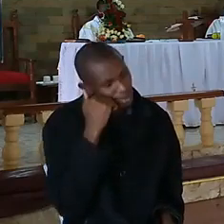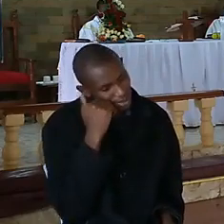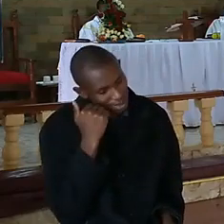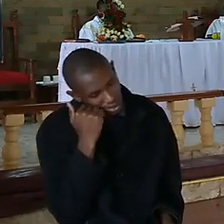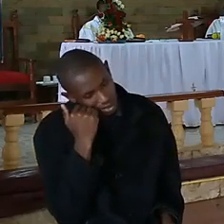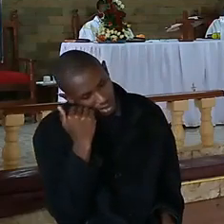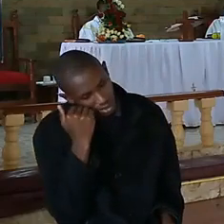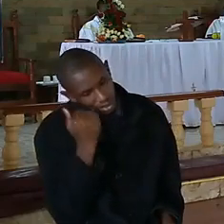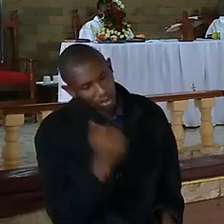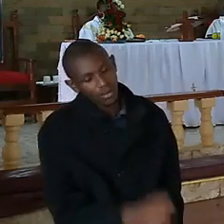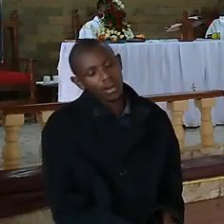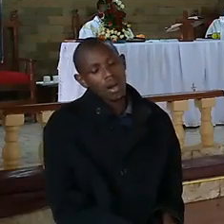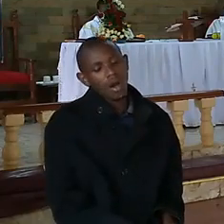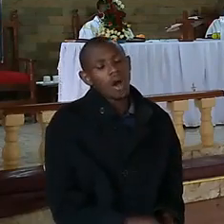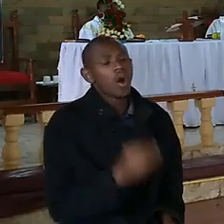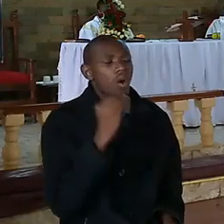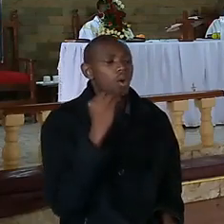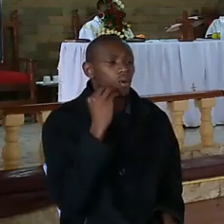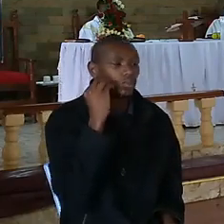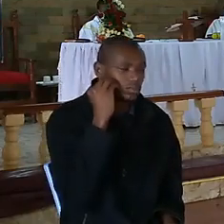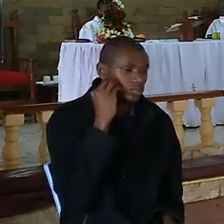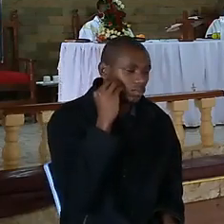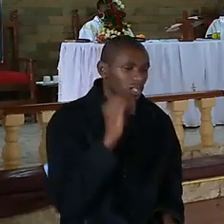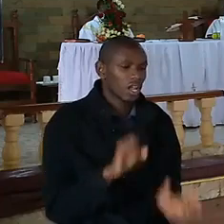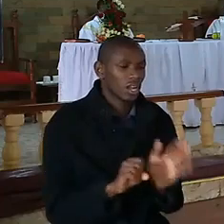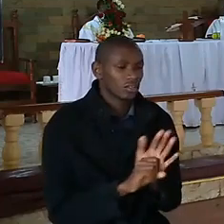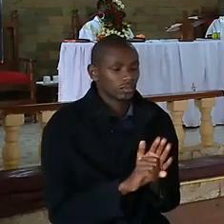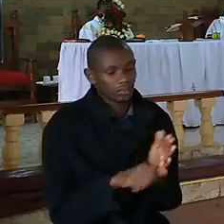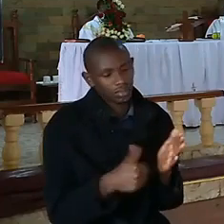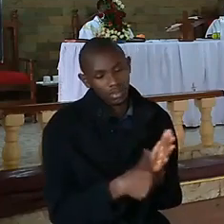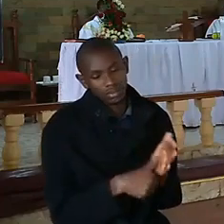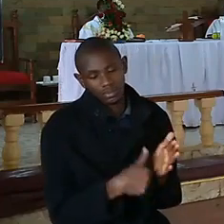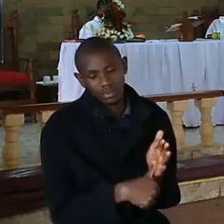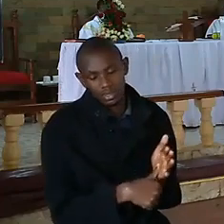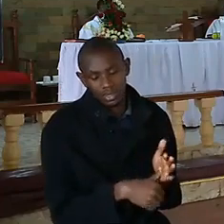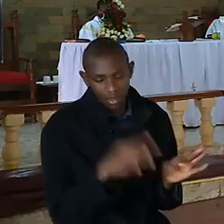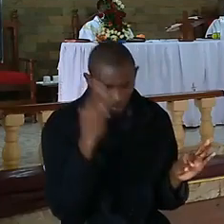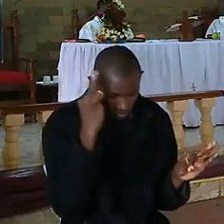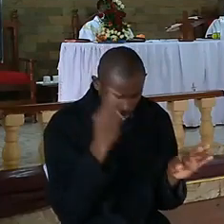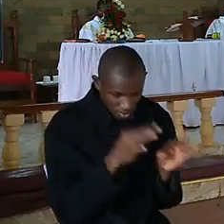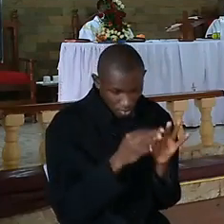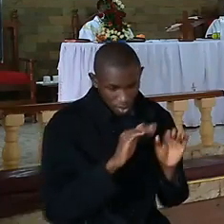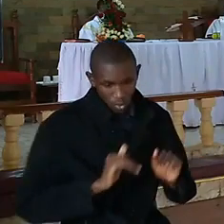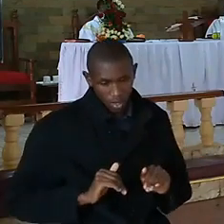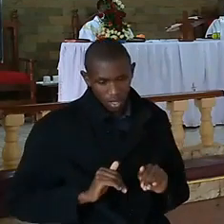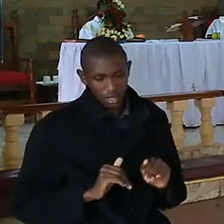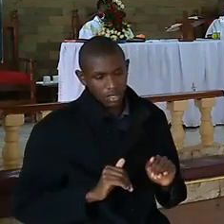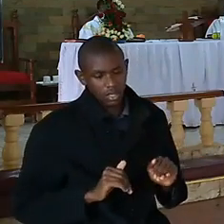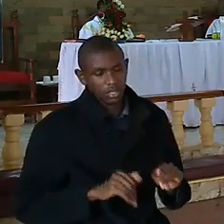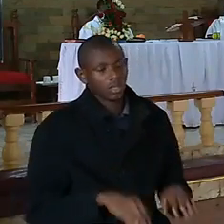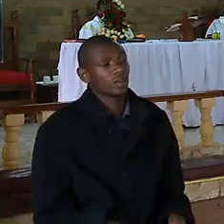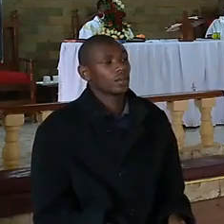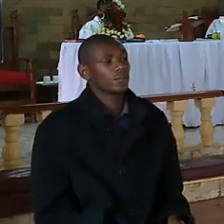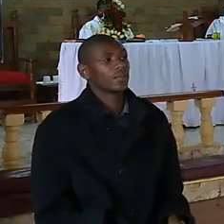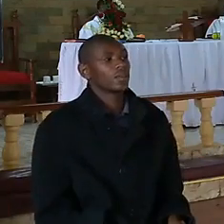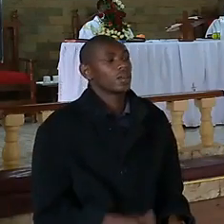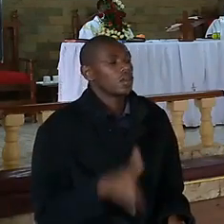kana gwitu guturite na thina uyu na niguo tukoragwo ehoke kuria tugagweterera na still no turaigua no